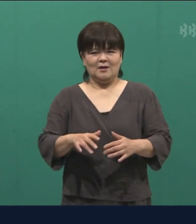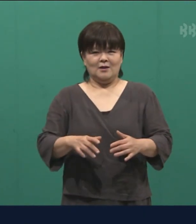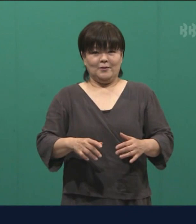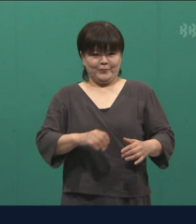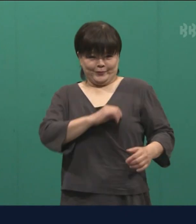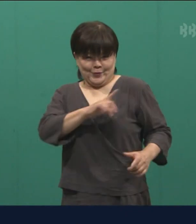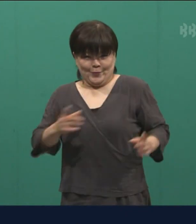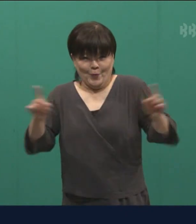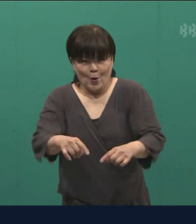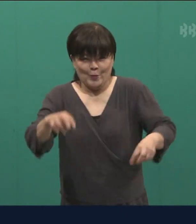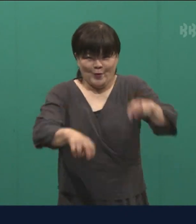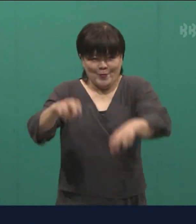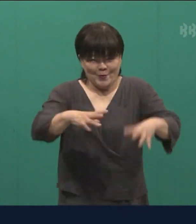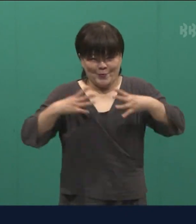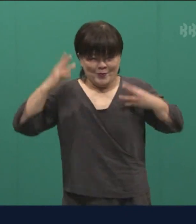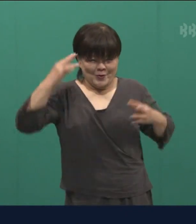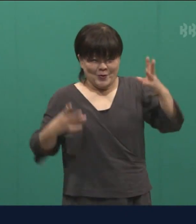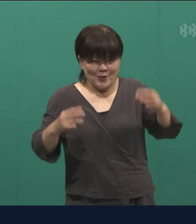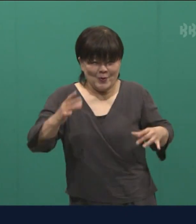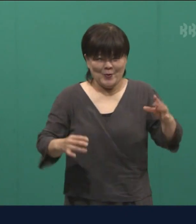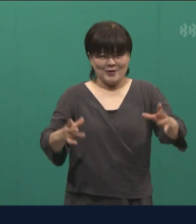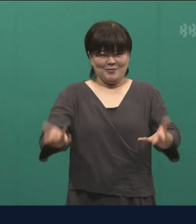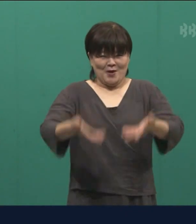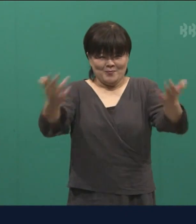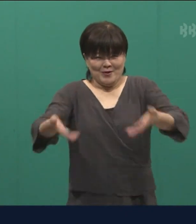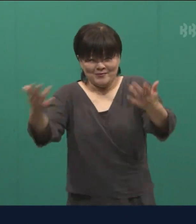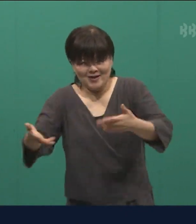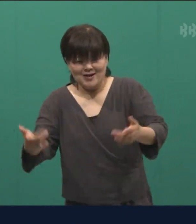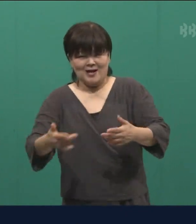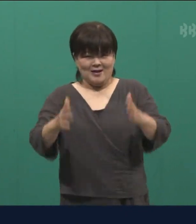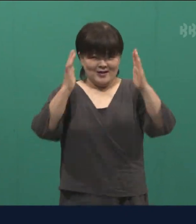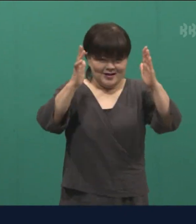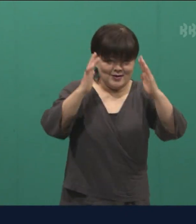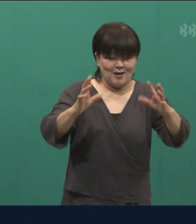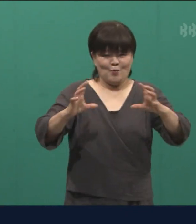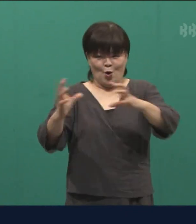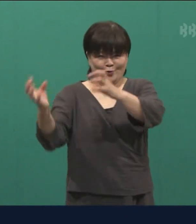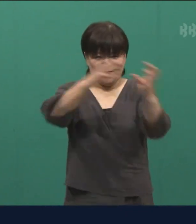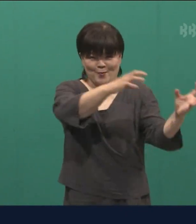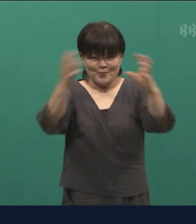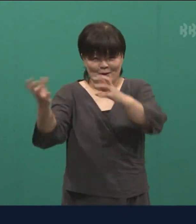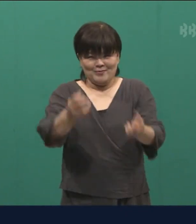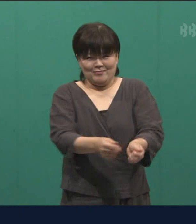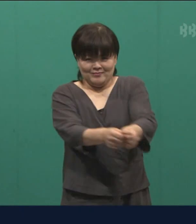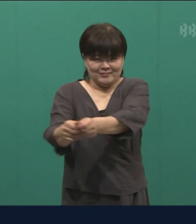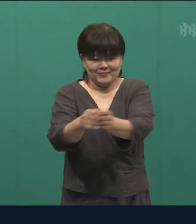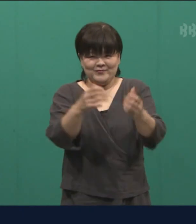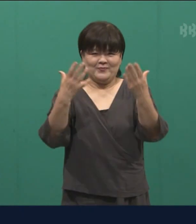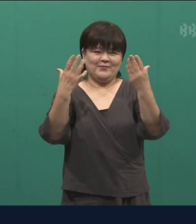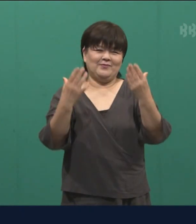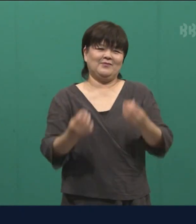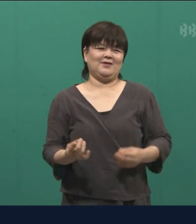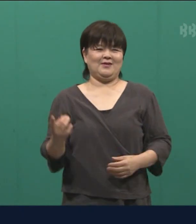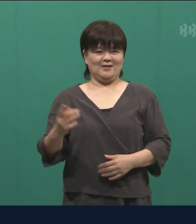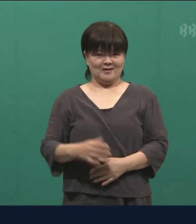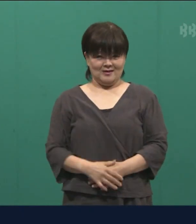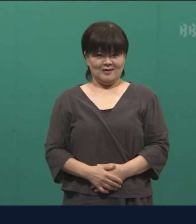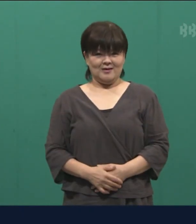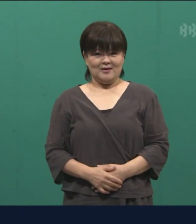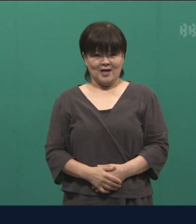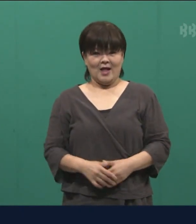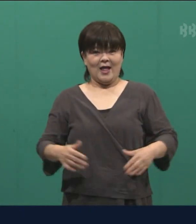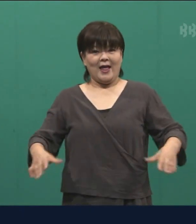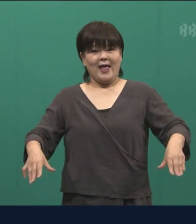参加者たちは果敢に泥へ飛び込み、水しぶきを上げながら懸命にボールをつないでいました。